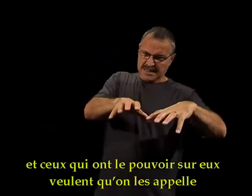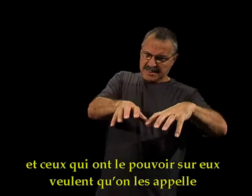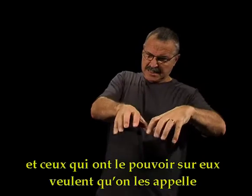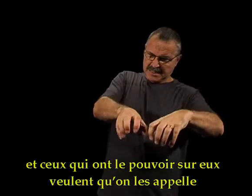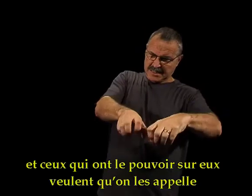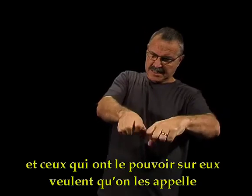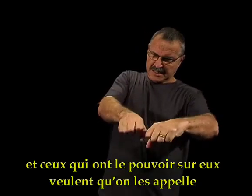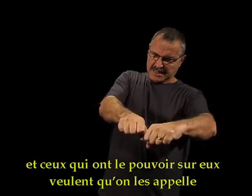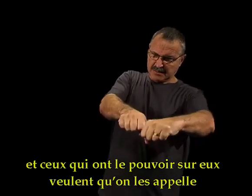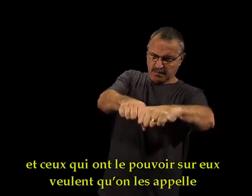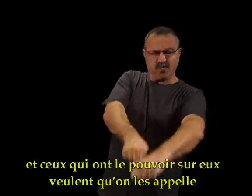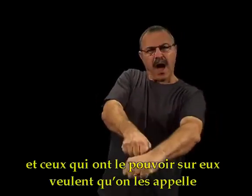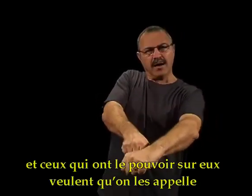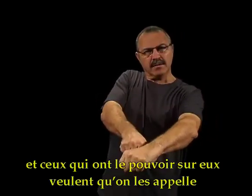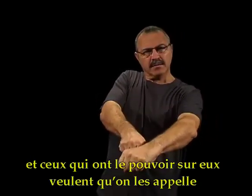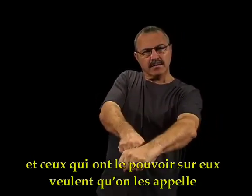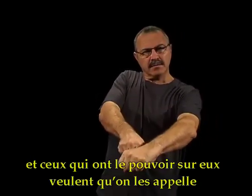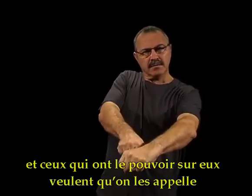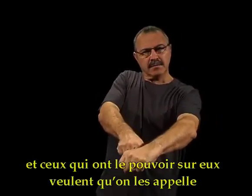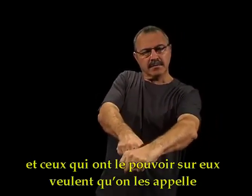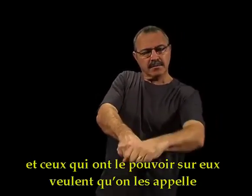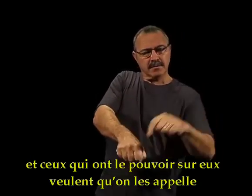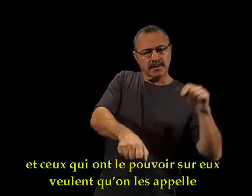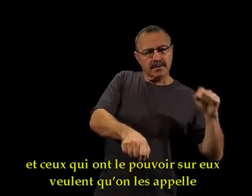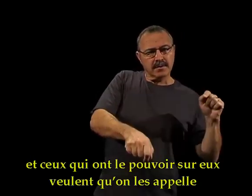Et ceux qui ont le pouvoir sur eux veulent qu'on les appelle